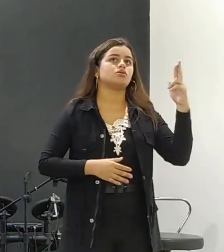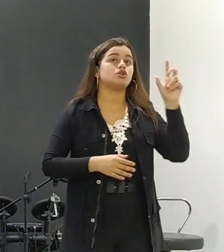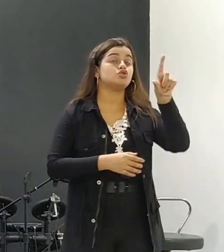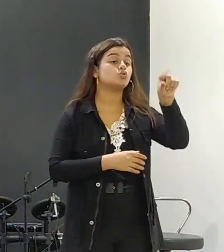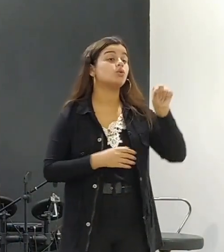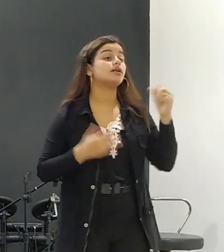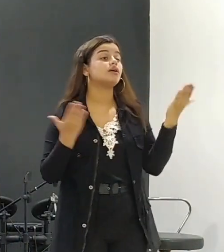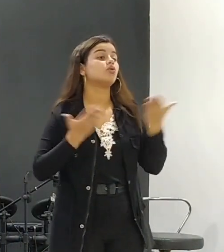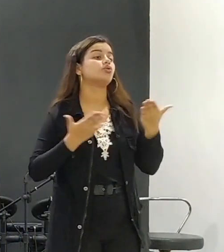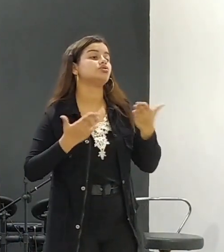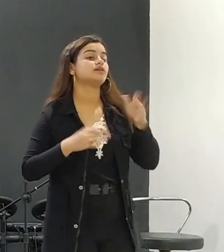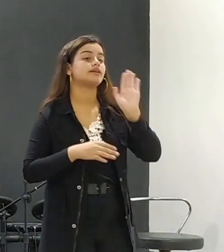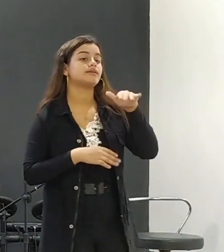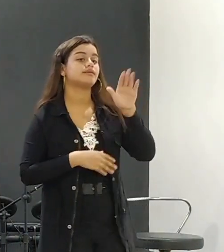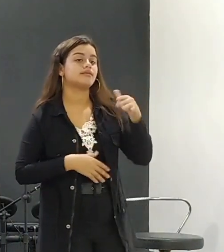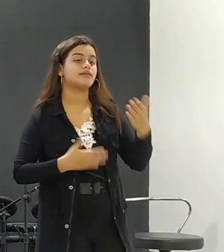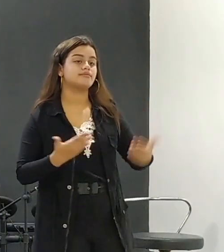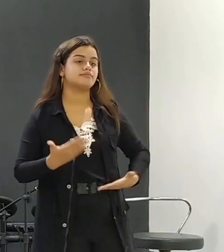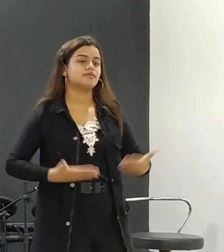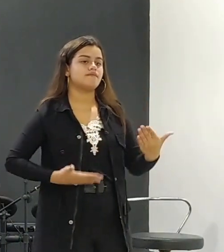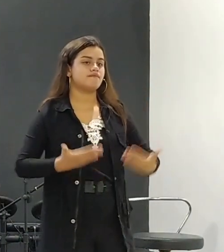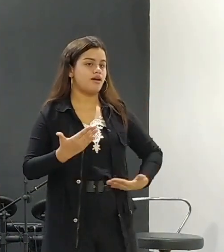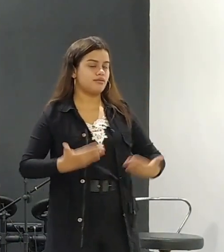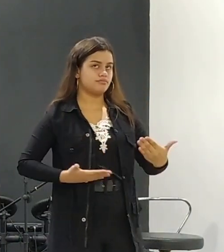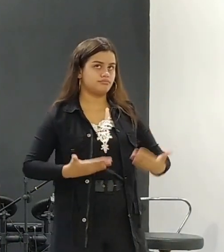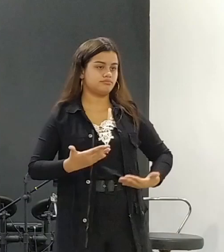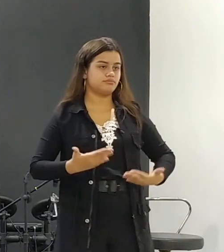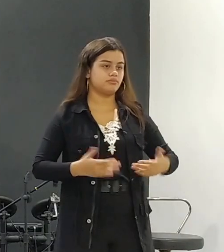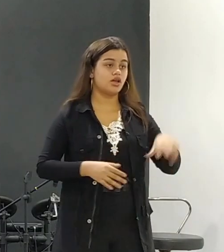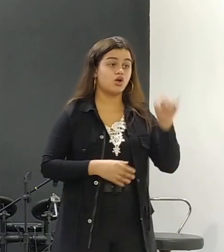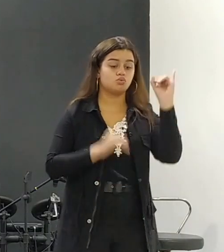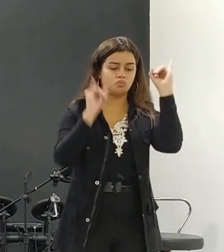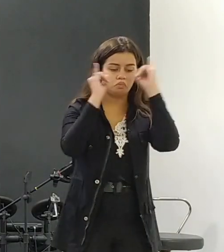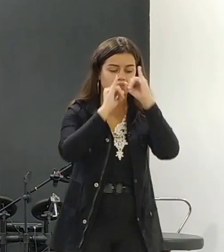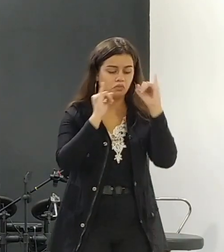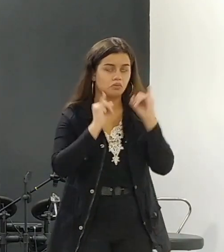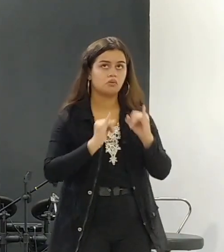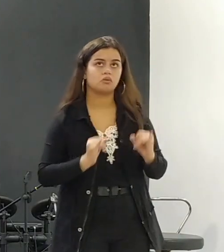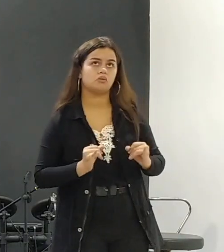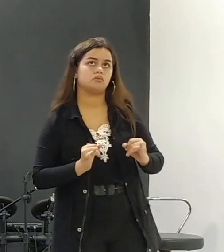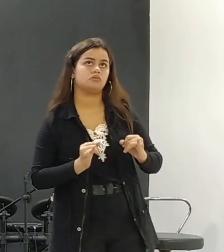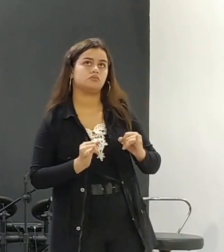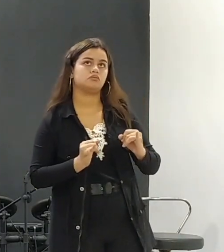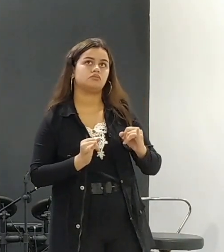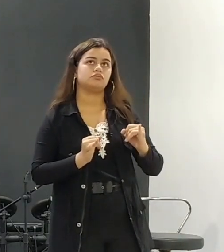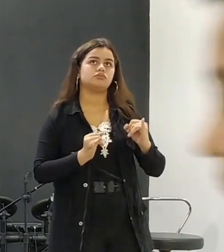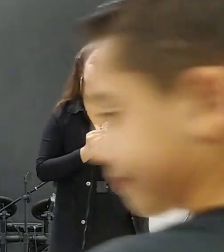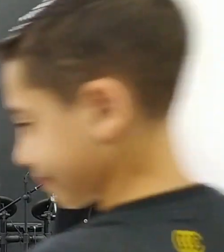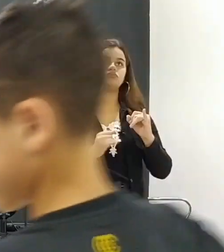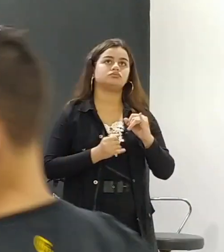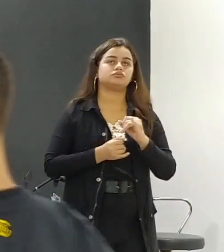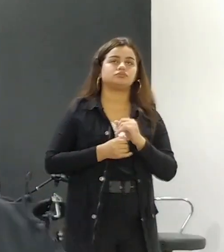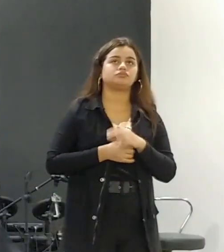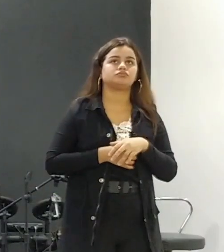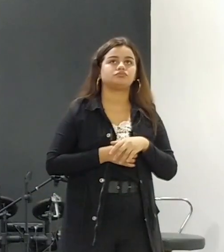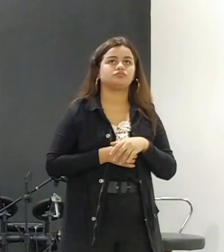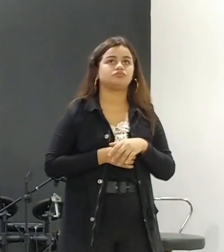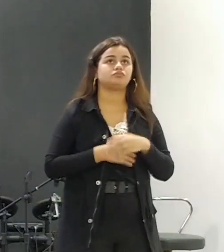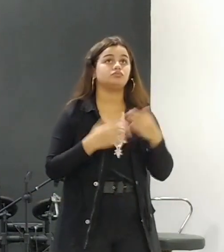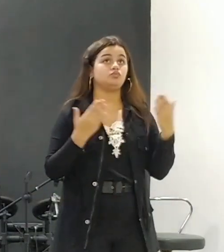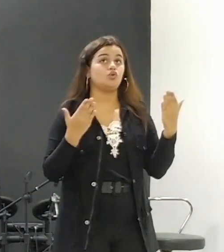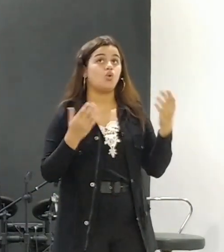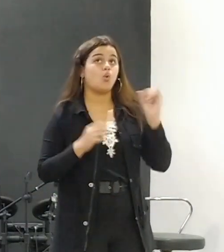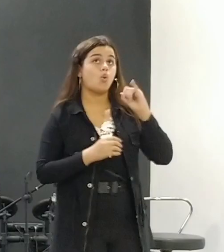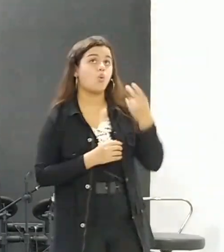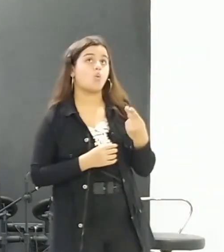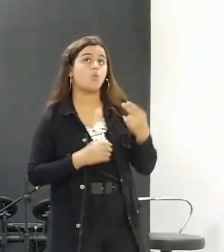Escolhei hoje a quem servais, se aos deuses que serviram aos vossos pais, que estavam além do rio, ou